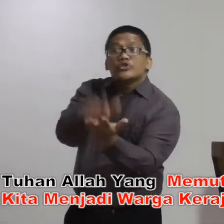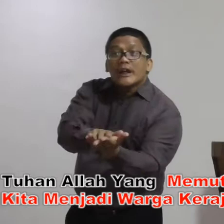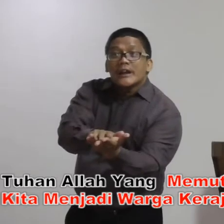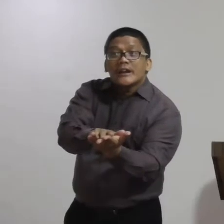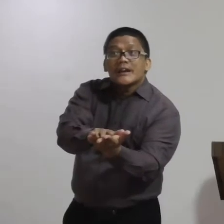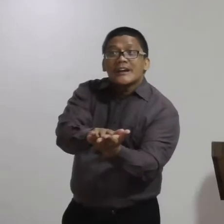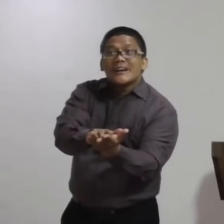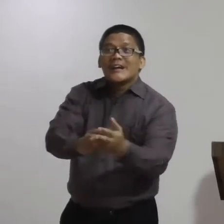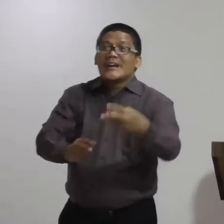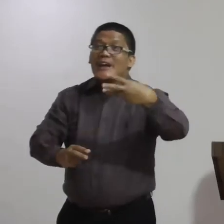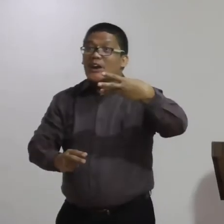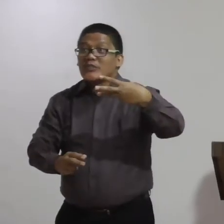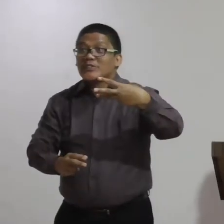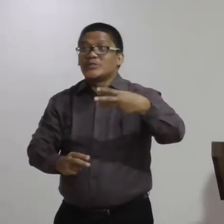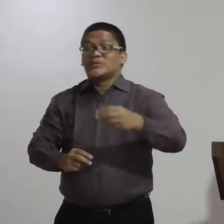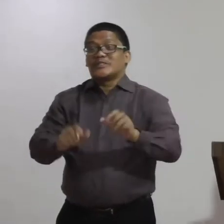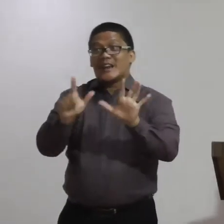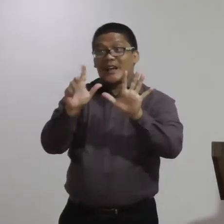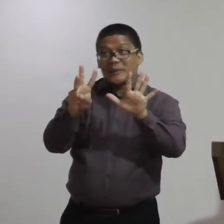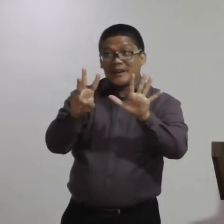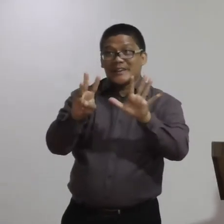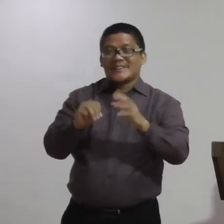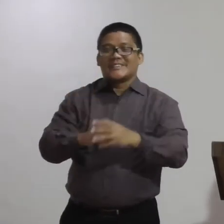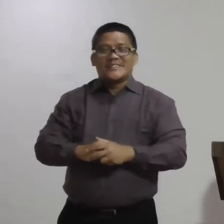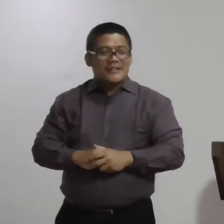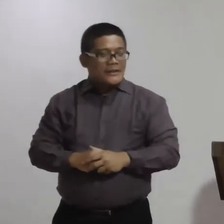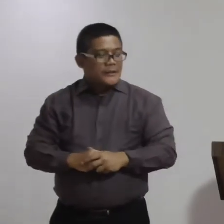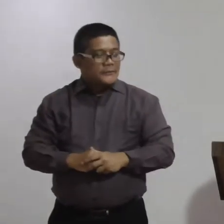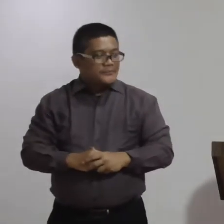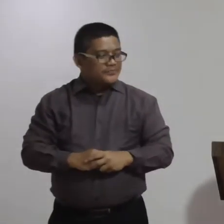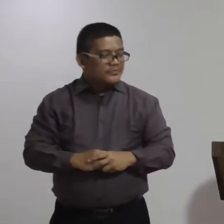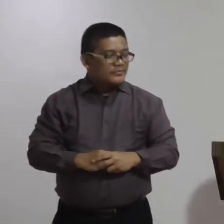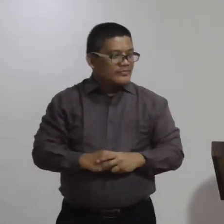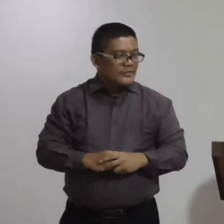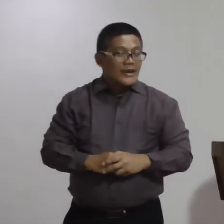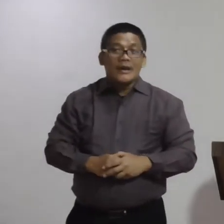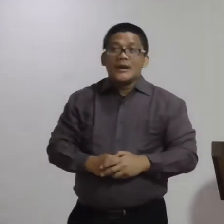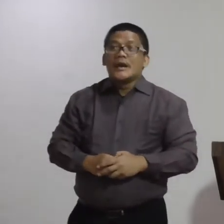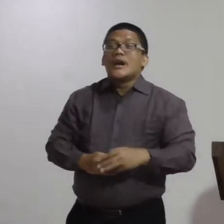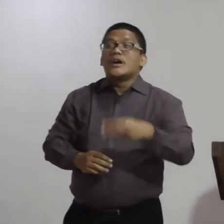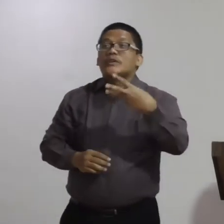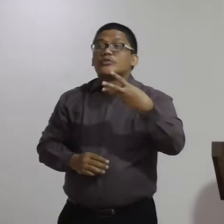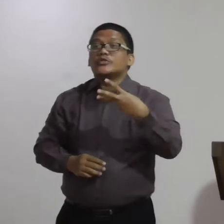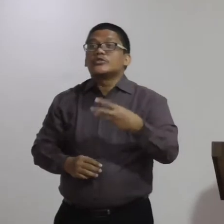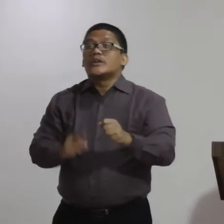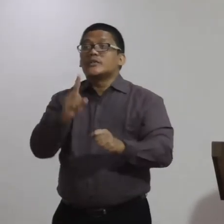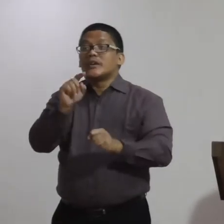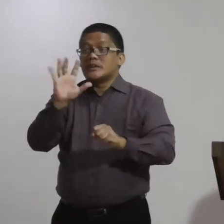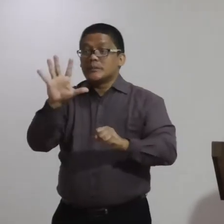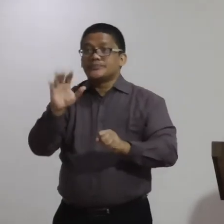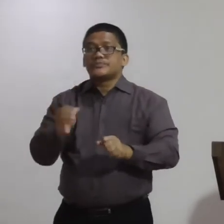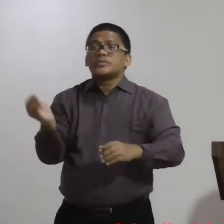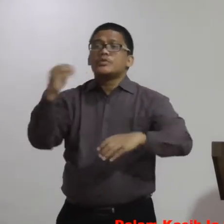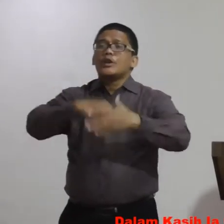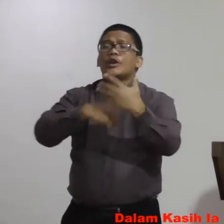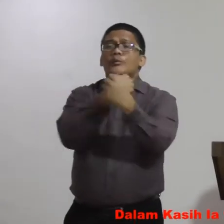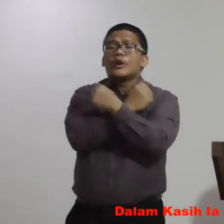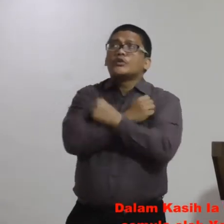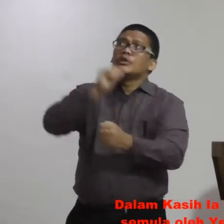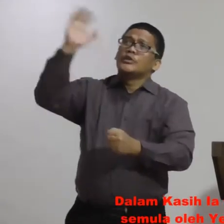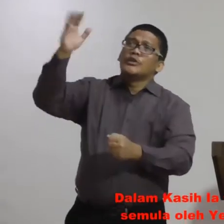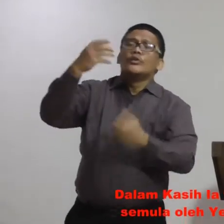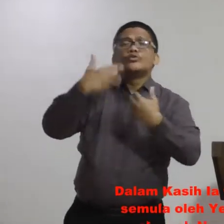ayat 1 ayat 5 dikatakan. Ya, Efesus 1 ayat yang 5. Dalam kasih Ia